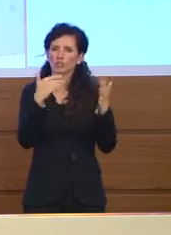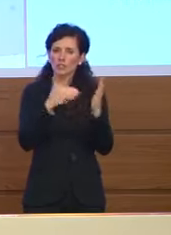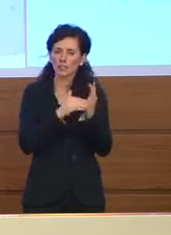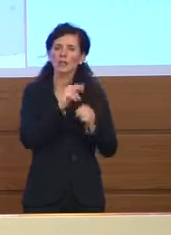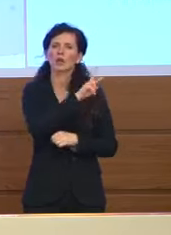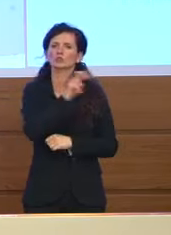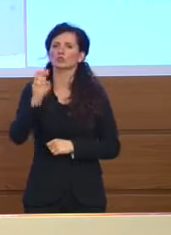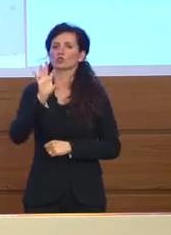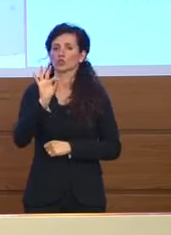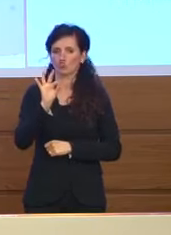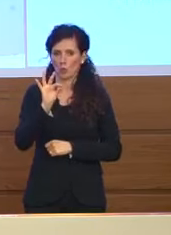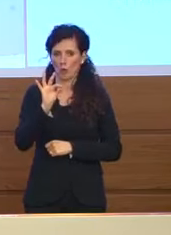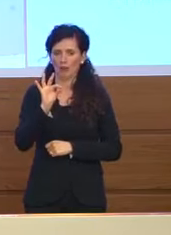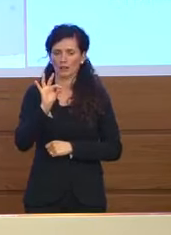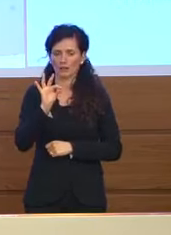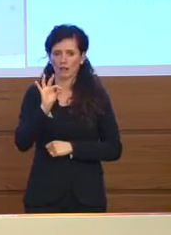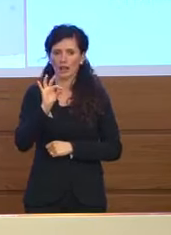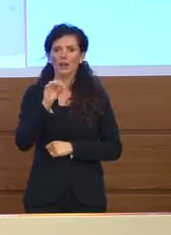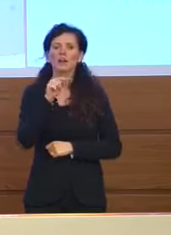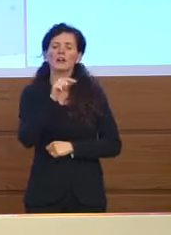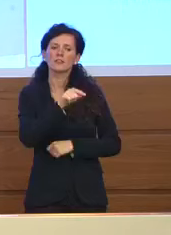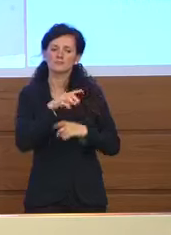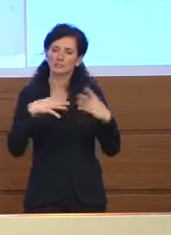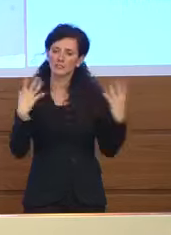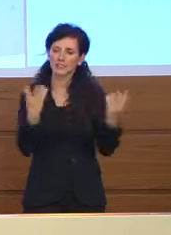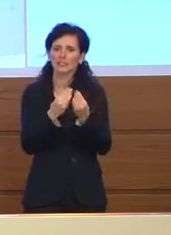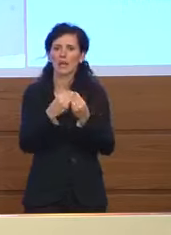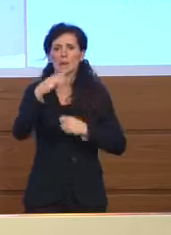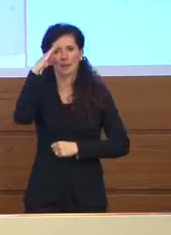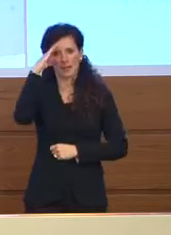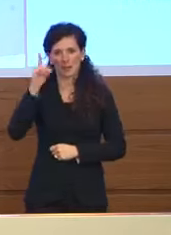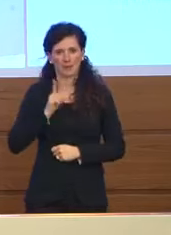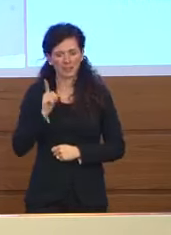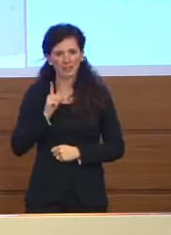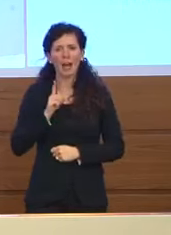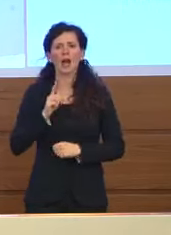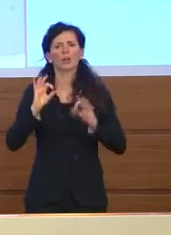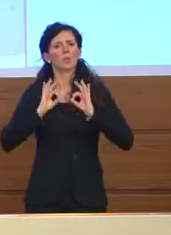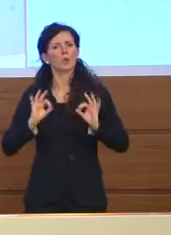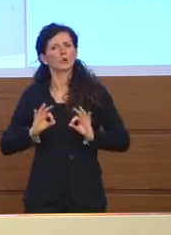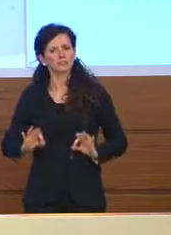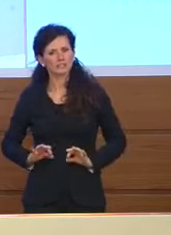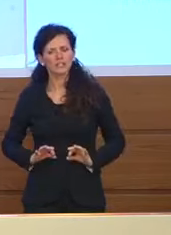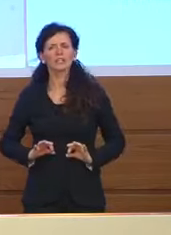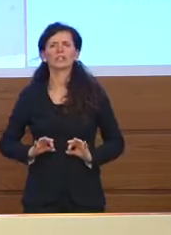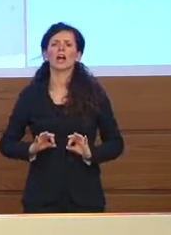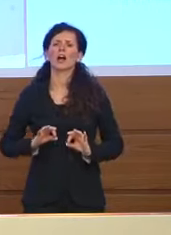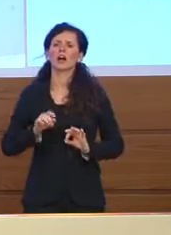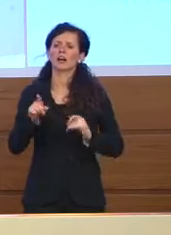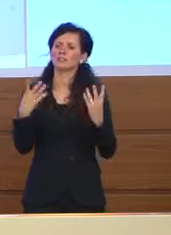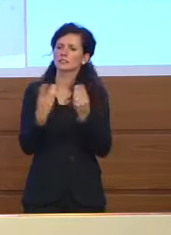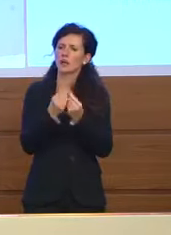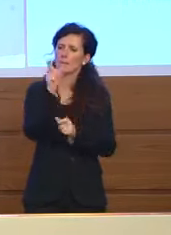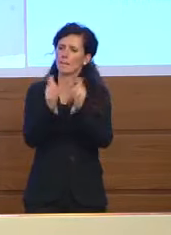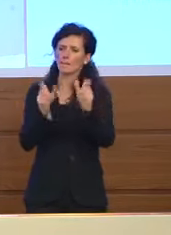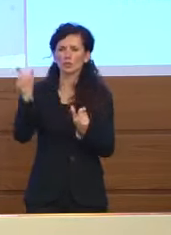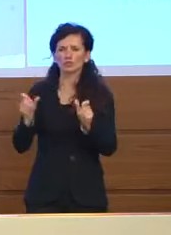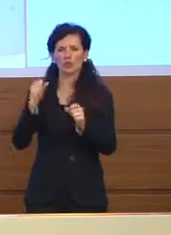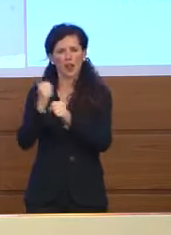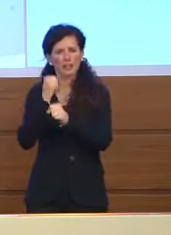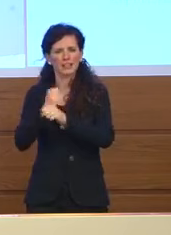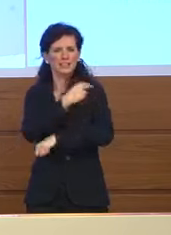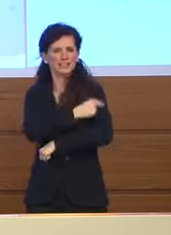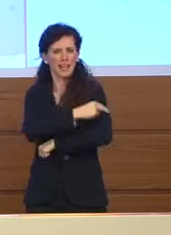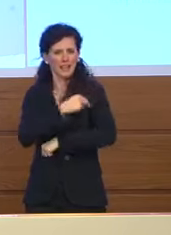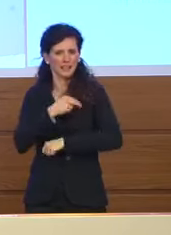17.250 che si aggiungono alle forze armate alle forze di polizia al personale sanitario e al